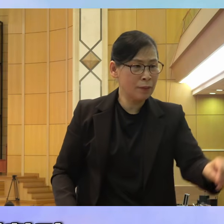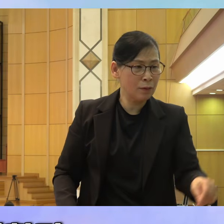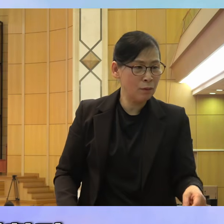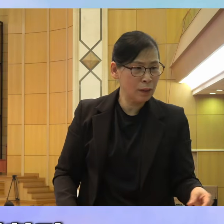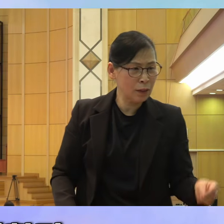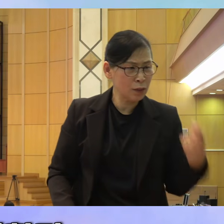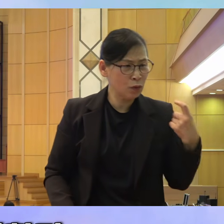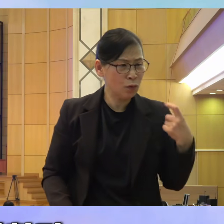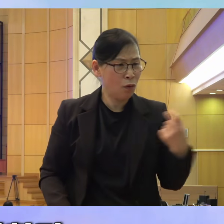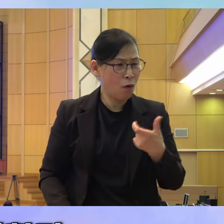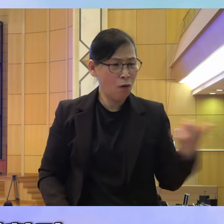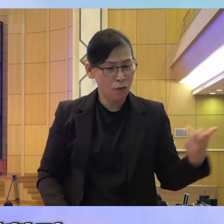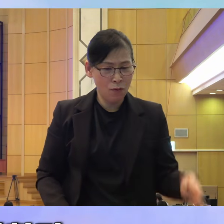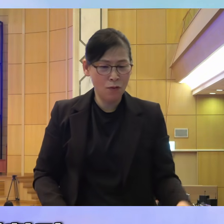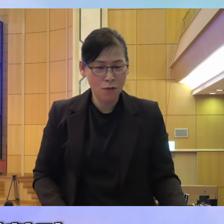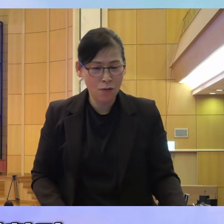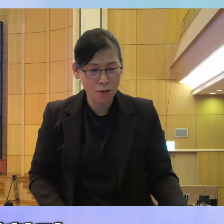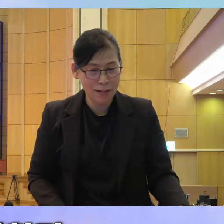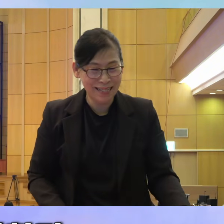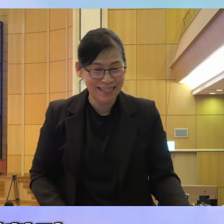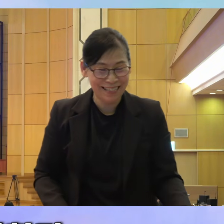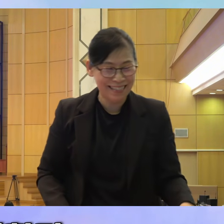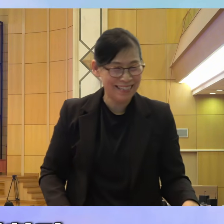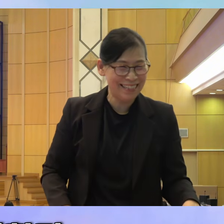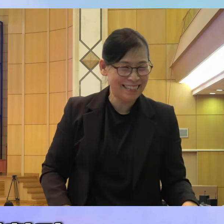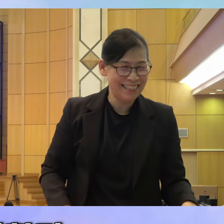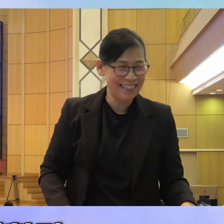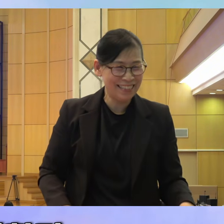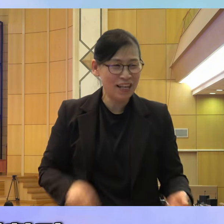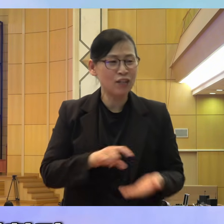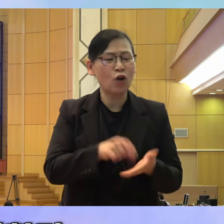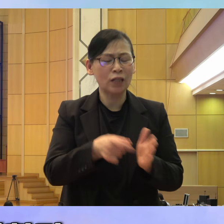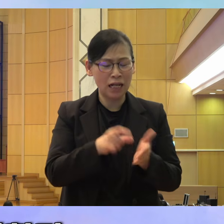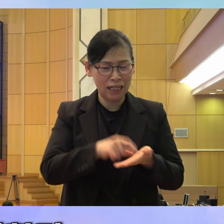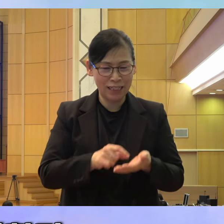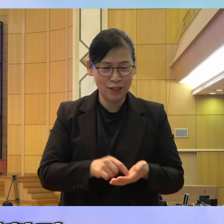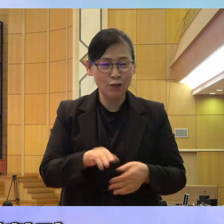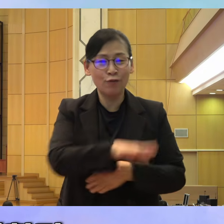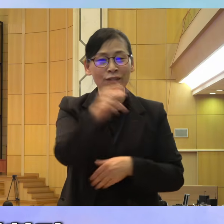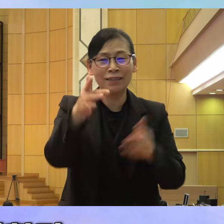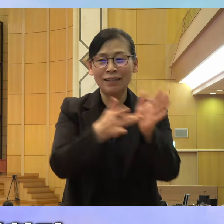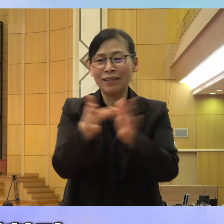다시 한번 옆에 분들과 인사하겠습니다. 우리는 주 안에서 행복합니다.